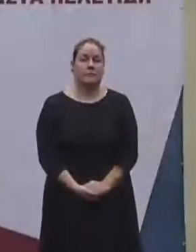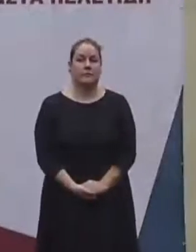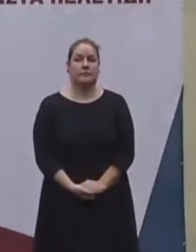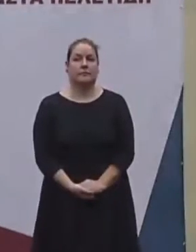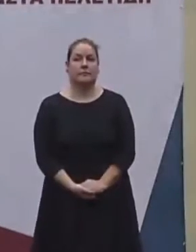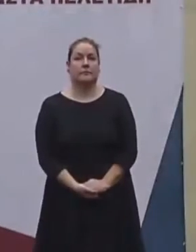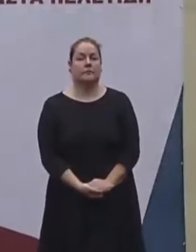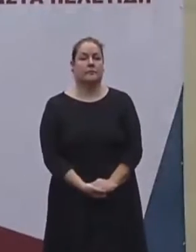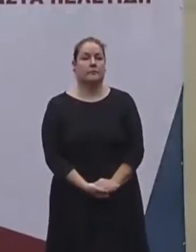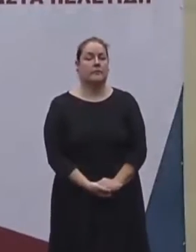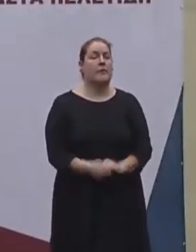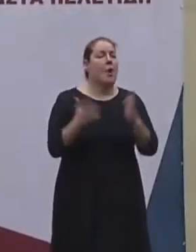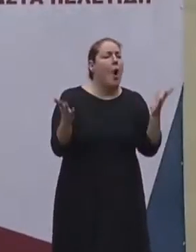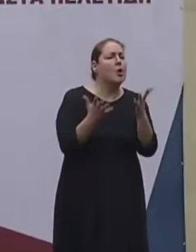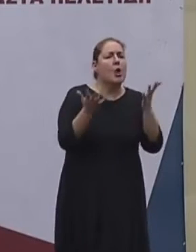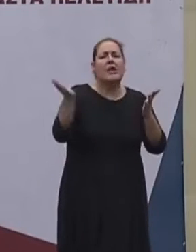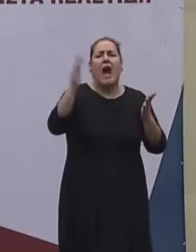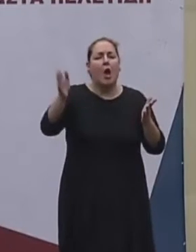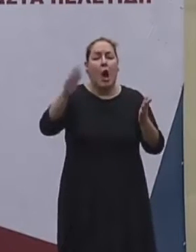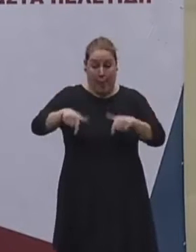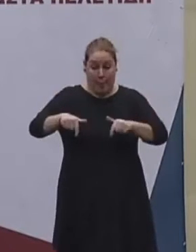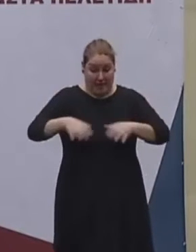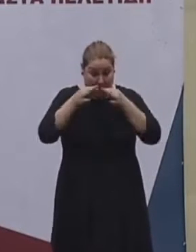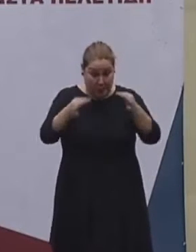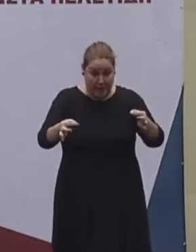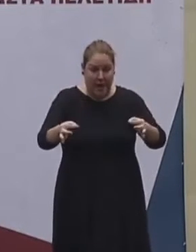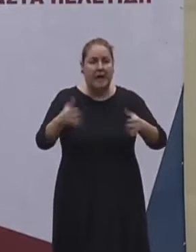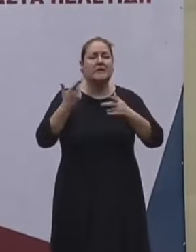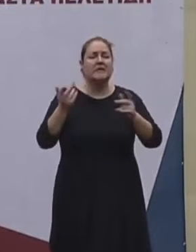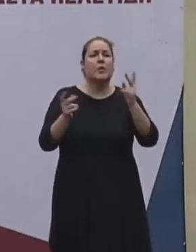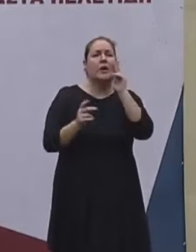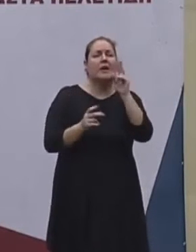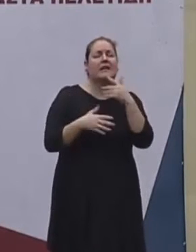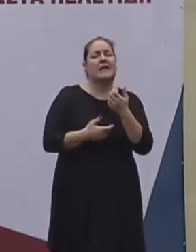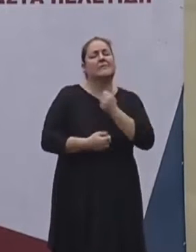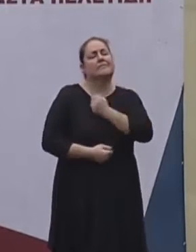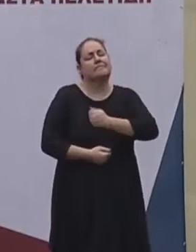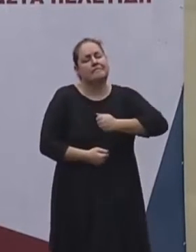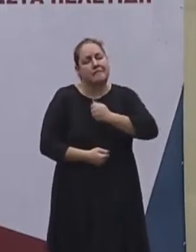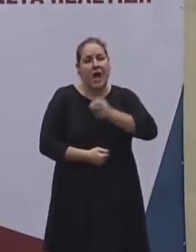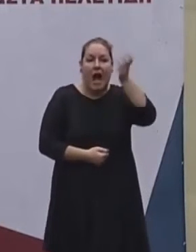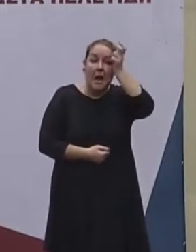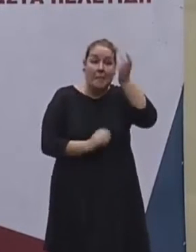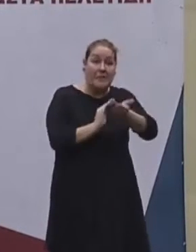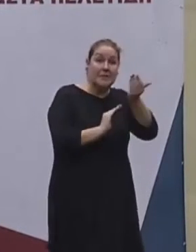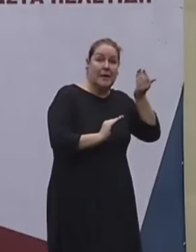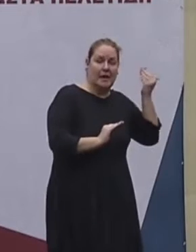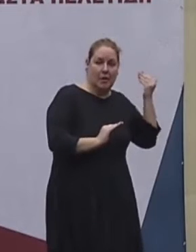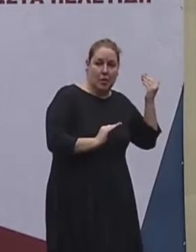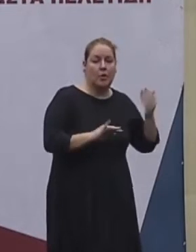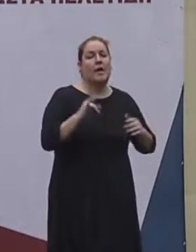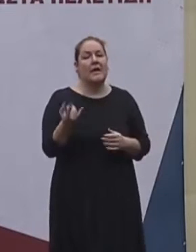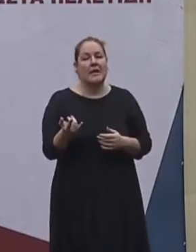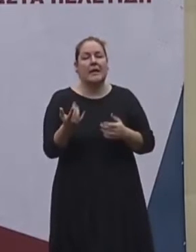Οτιδήποτε άλλο θα παρέπεμπε για μένα, είτε σε θλιβερές αναμνήσεις του παρελθόντος, είτε